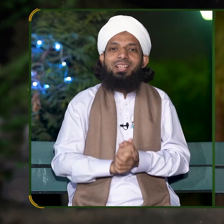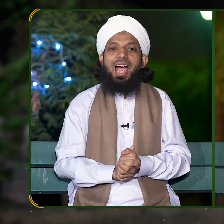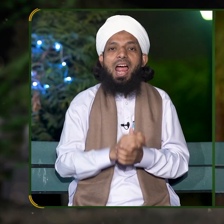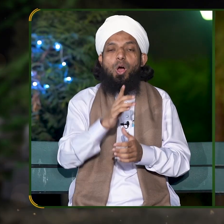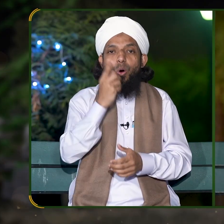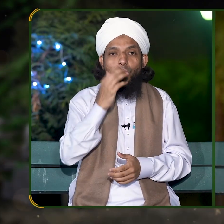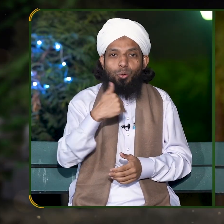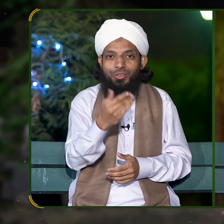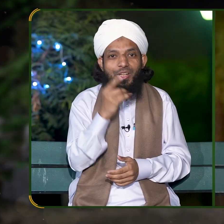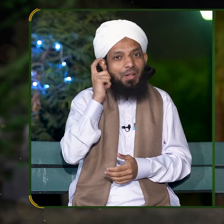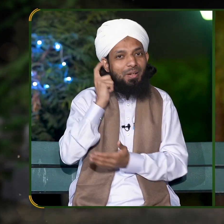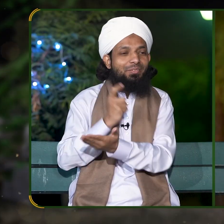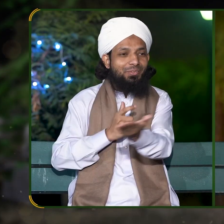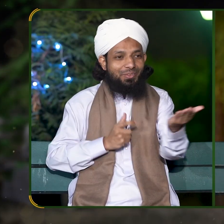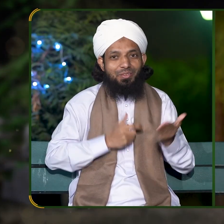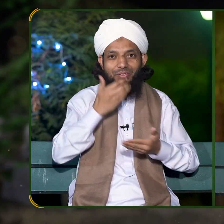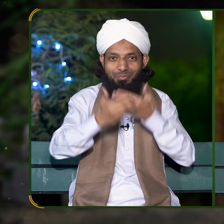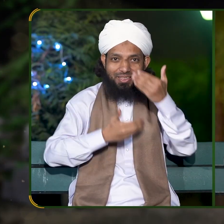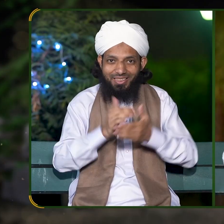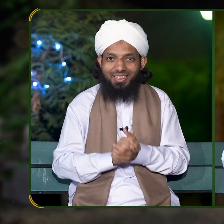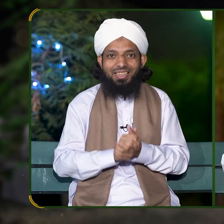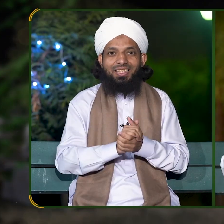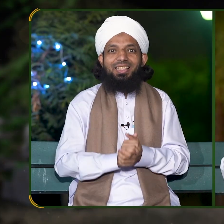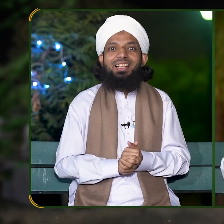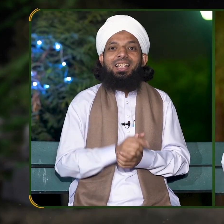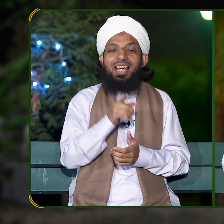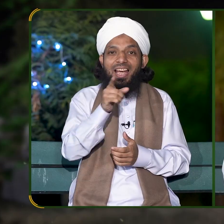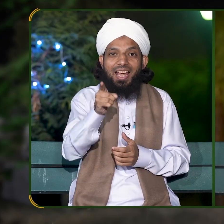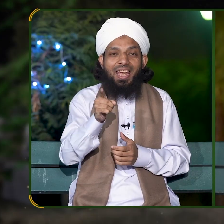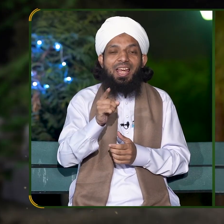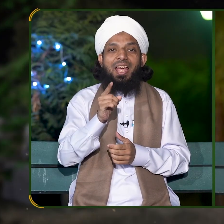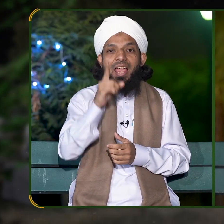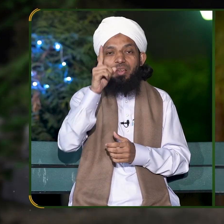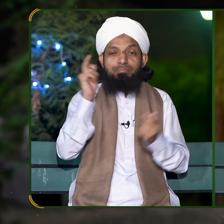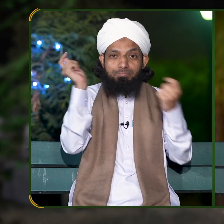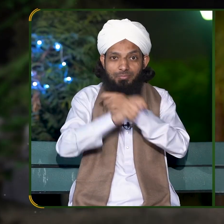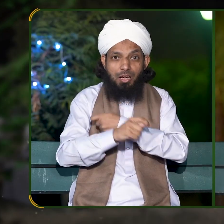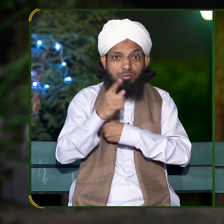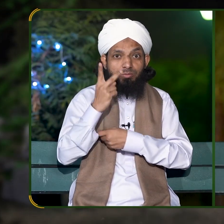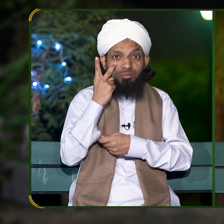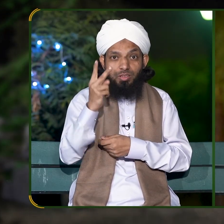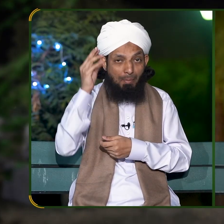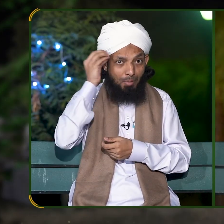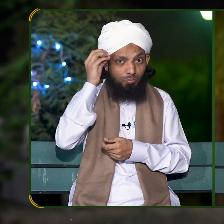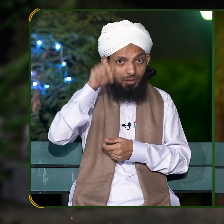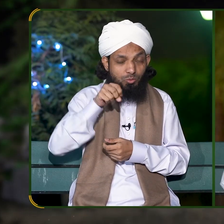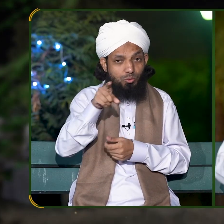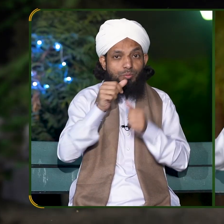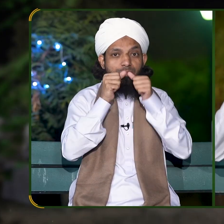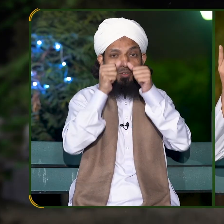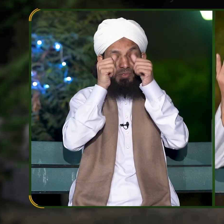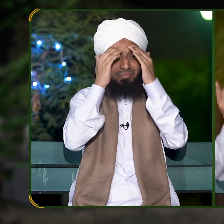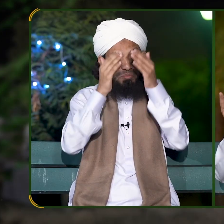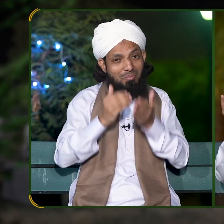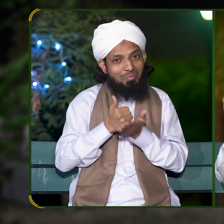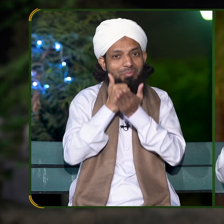سے بھی فرمایا گیا کہ اے ایمان والو، اس غیب بتانے والے نبی پر درود اور سلام بھیجو۔ اتنی